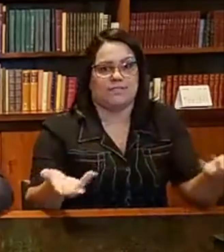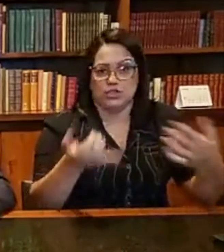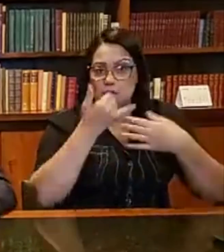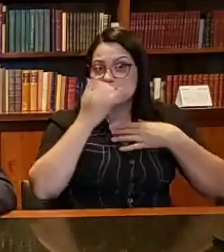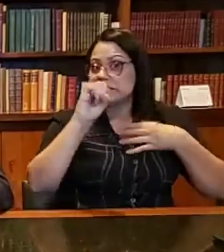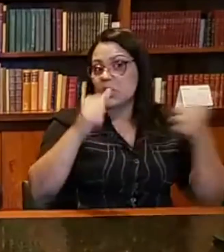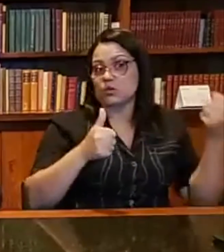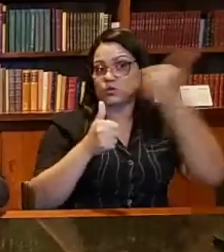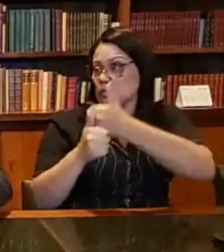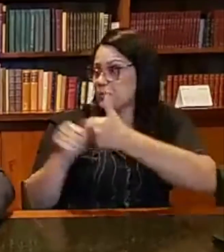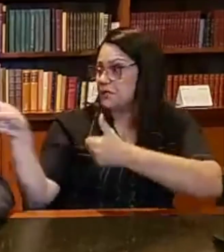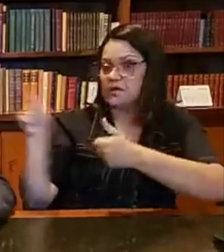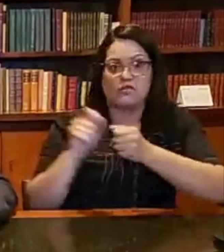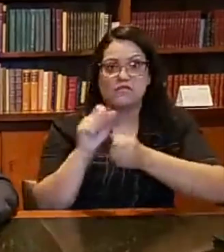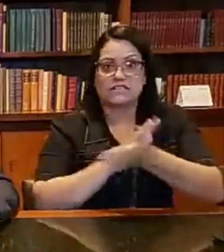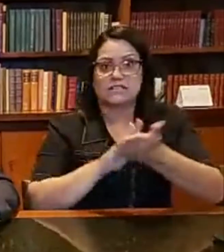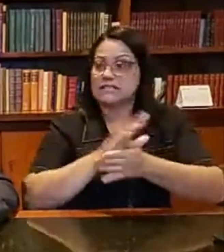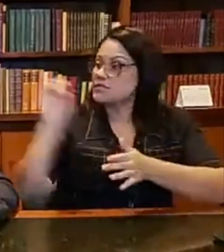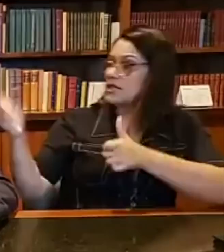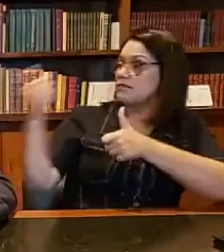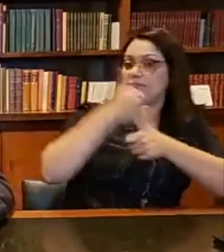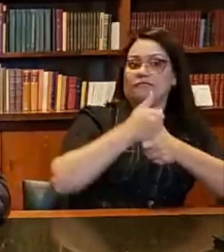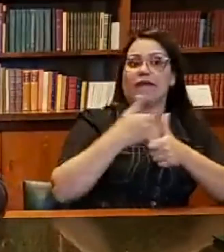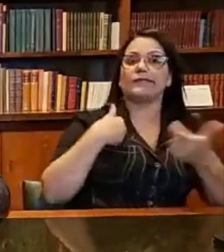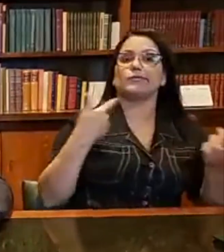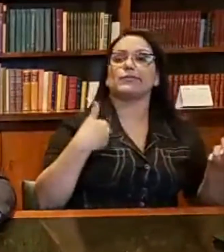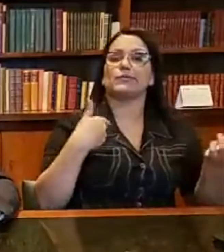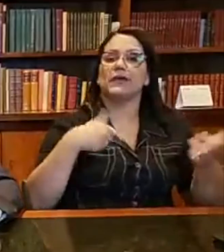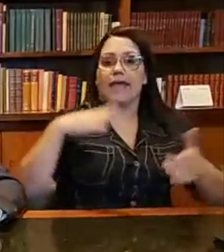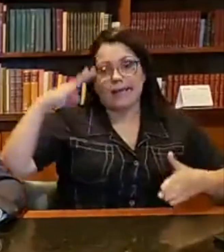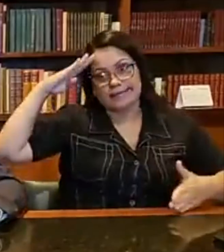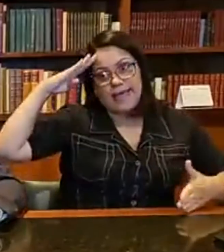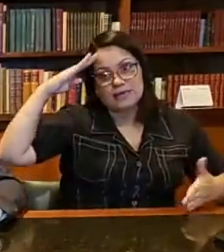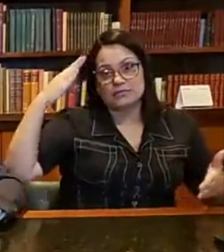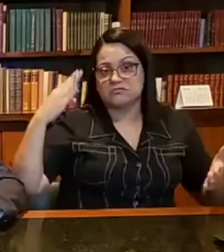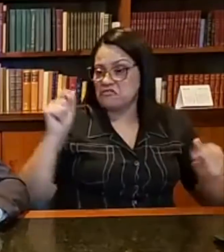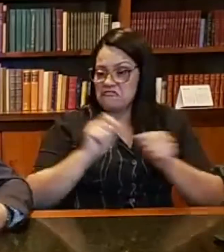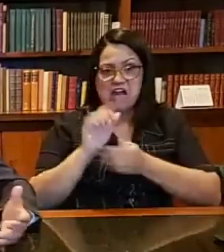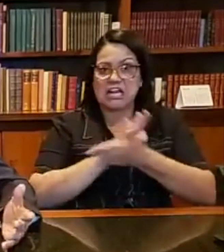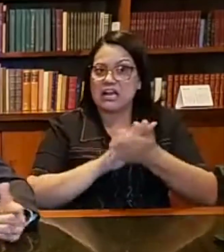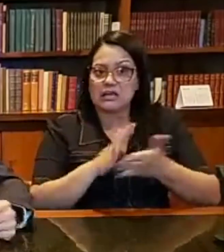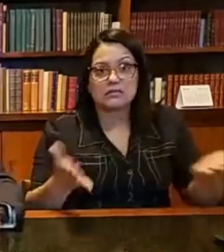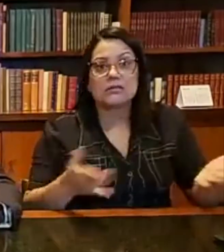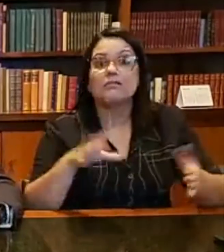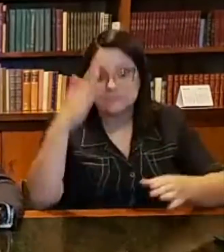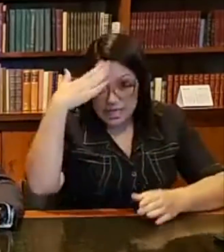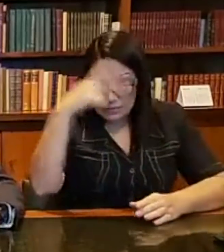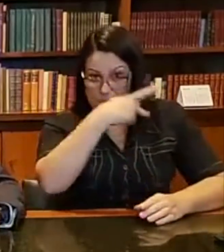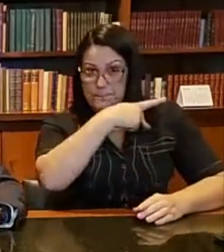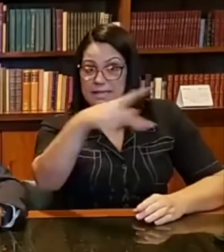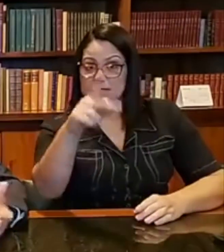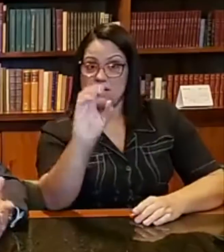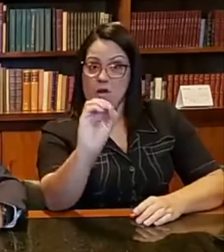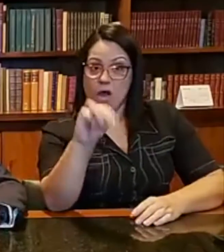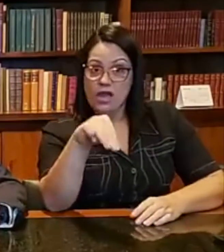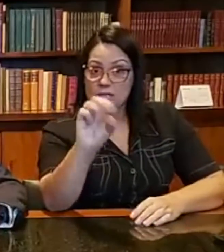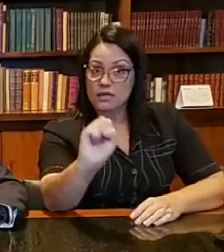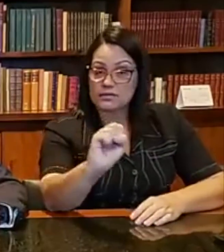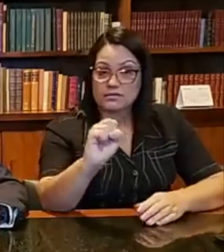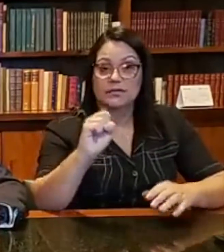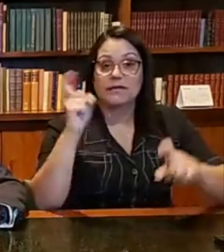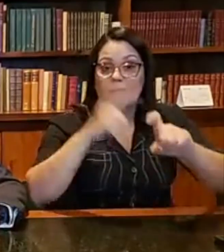Se viesse para o Exército, você não ia fazer nada no Exército também. Então, o presidente do OMS não é médico. Não é